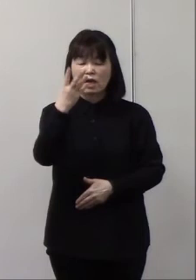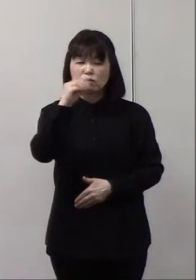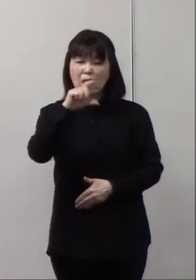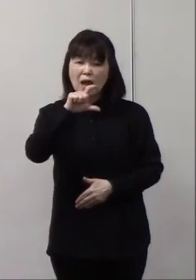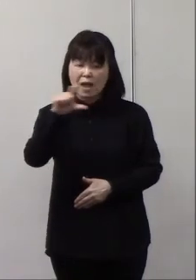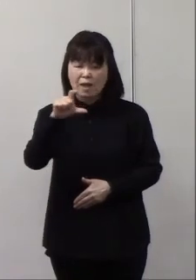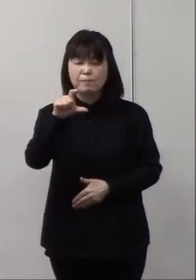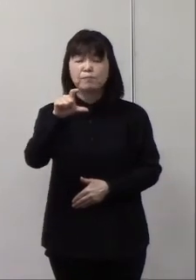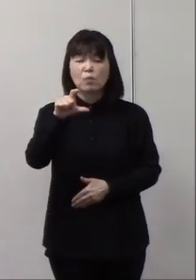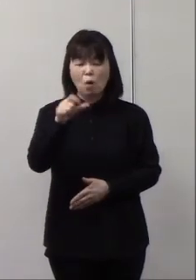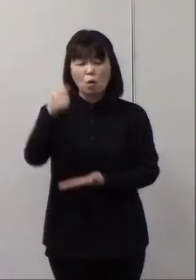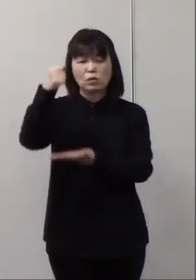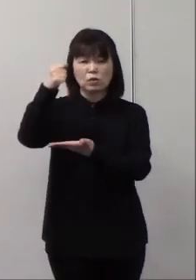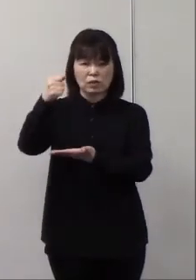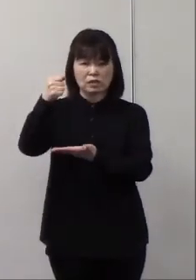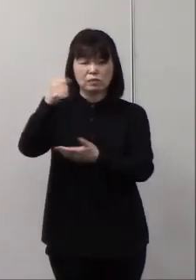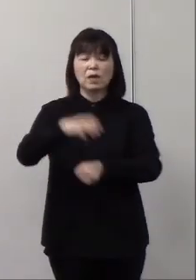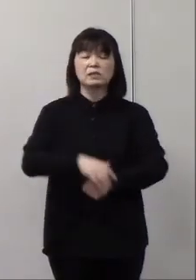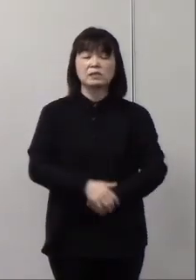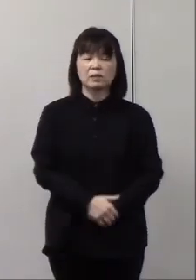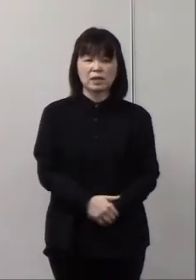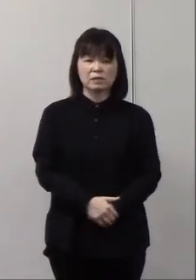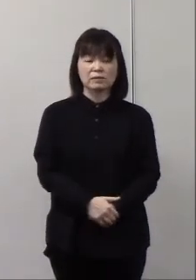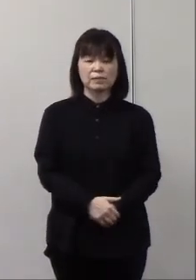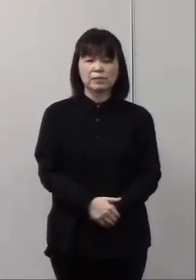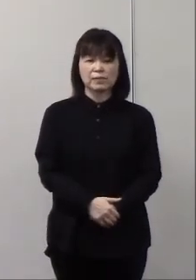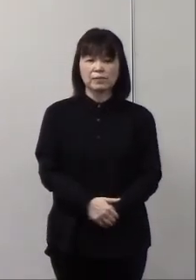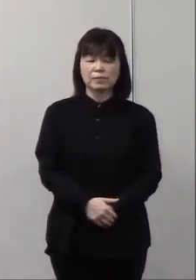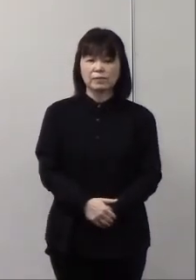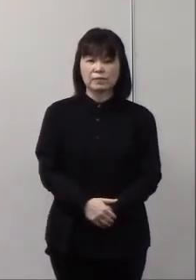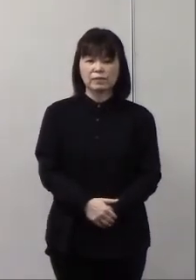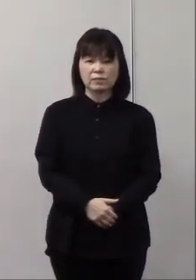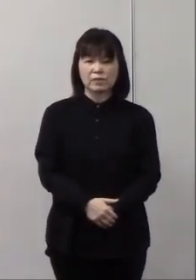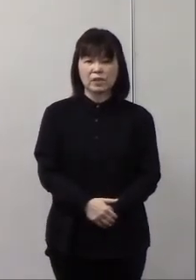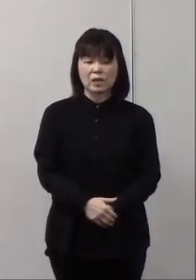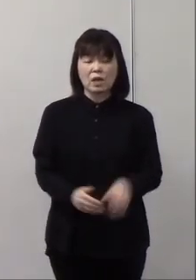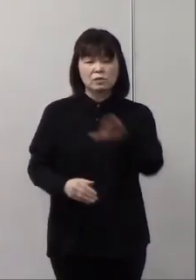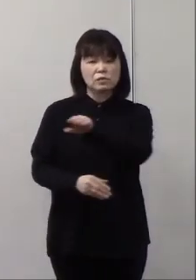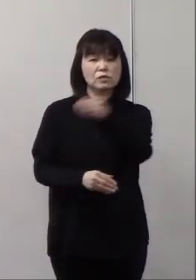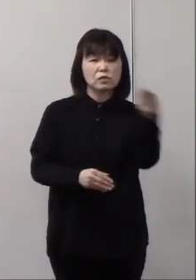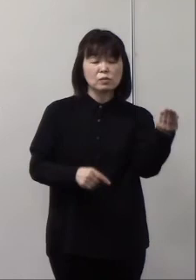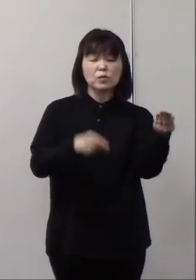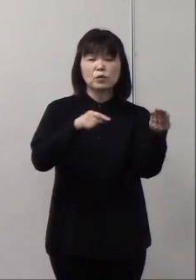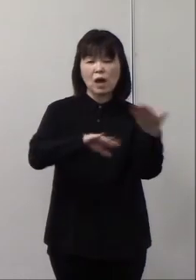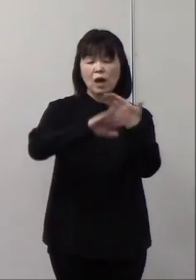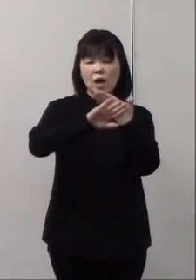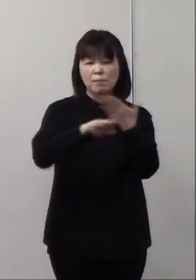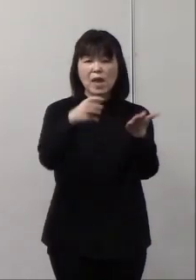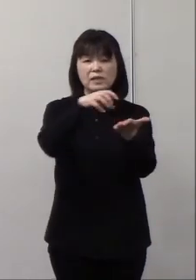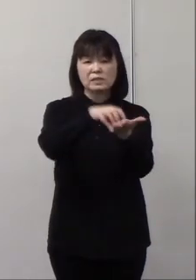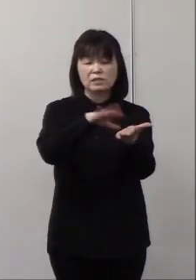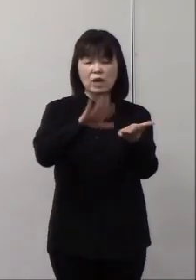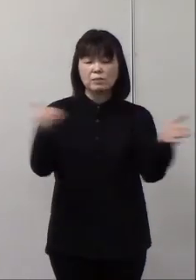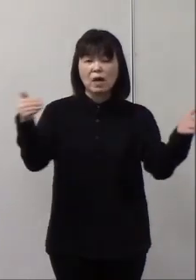しております。別紙は先ほど言ったように、今までやってきた第6弾までの経済対策